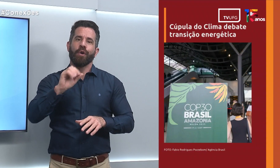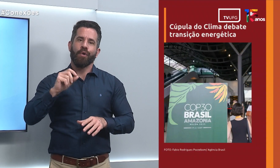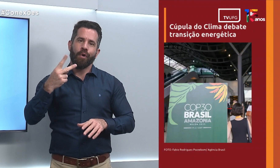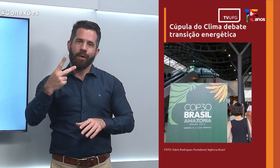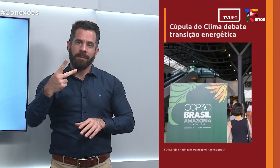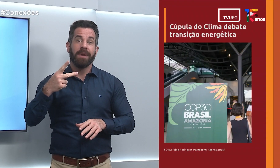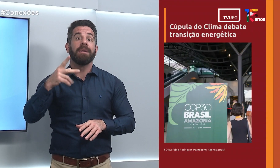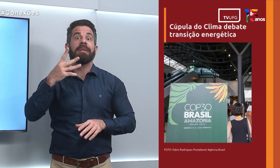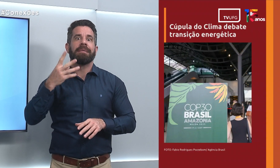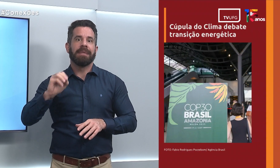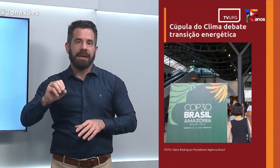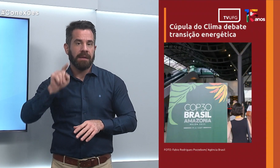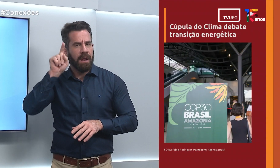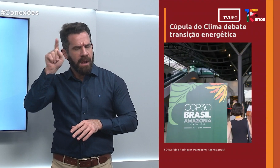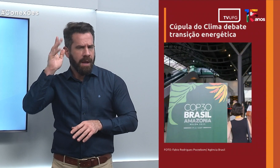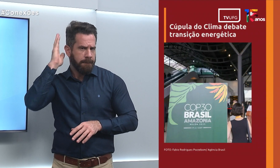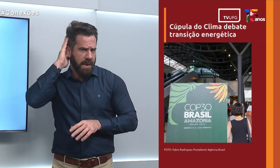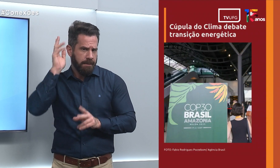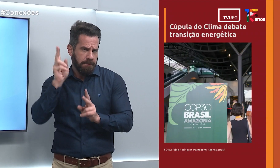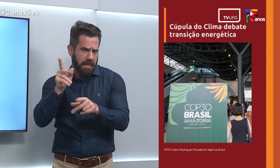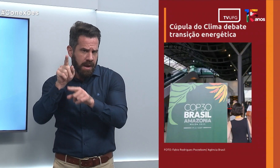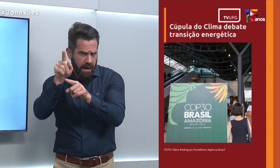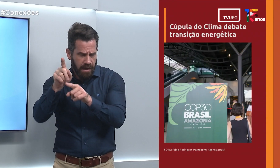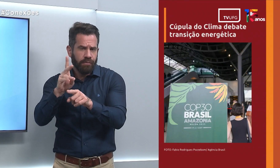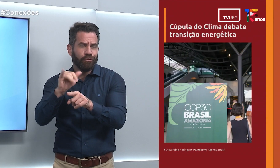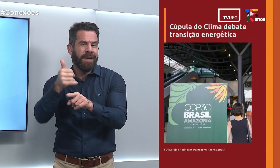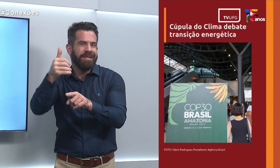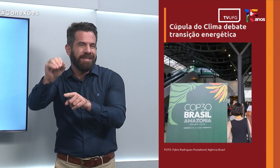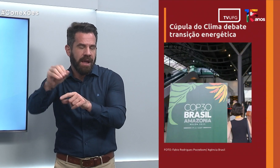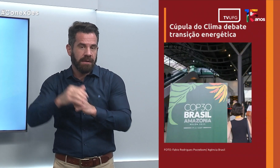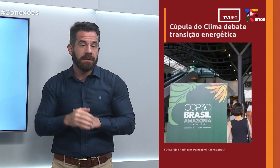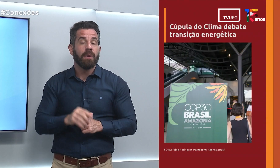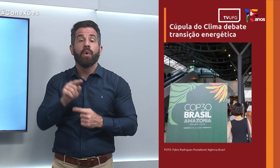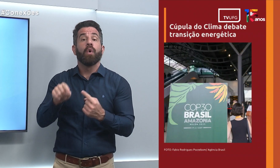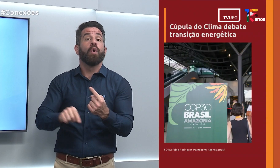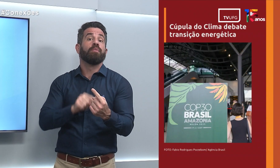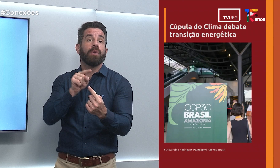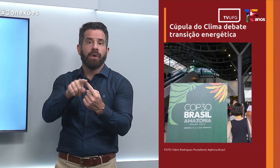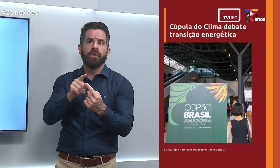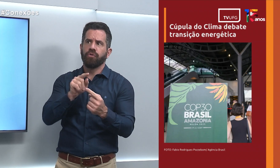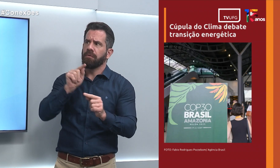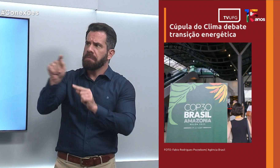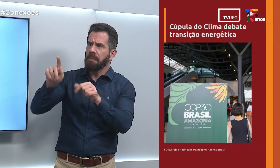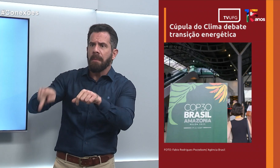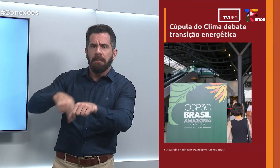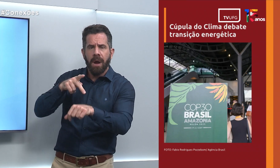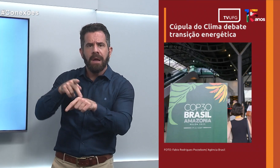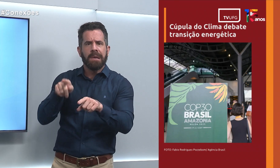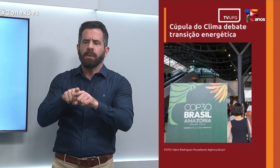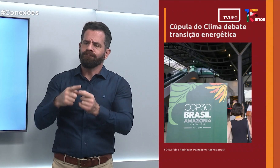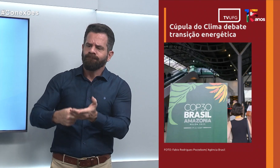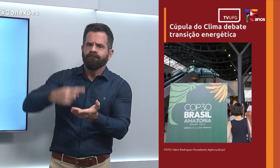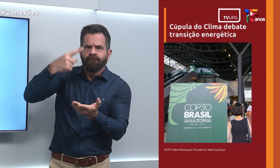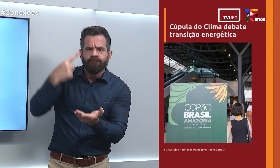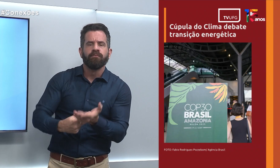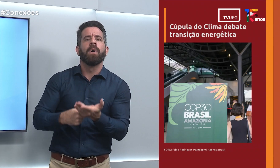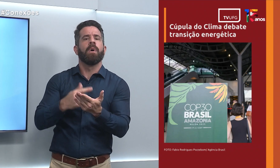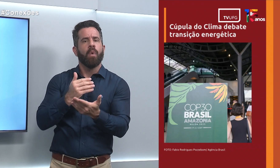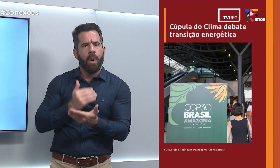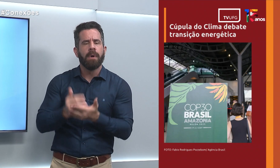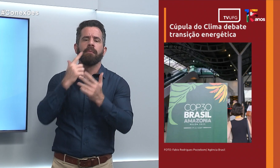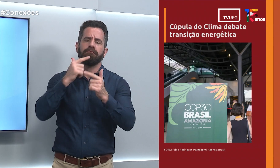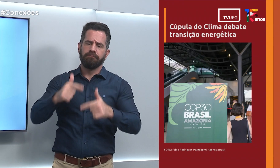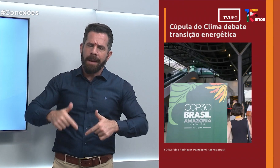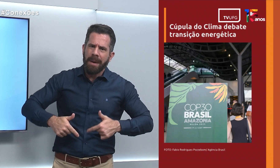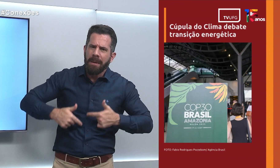também em Belém. E o objetivo da COP é colocar em prática compromissos mais firmes em relação